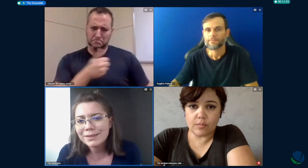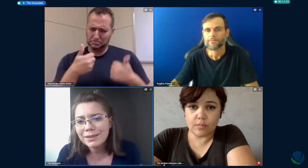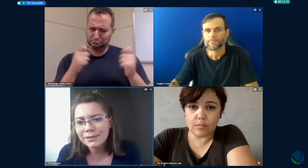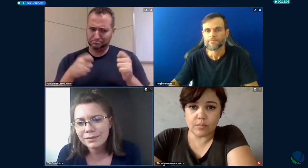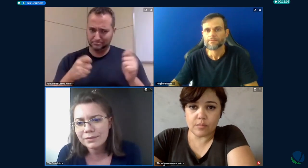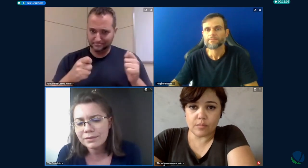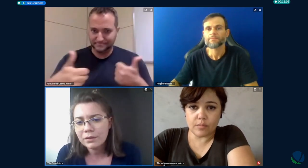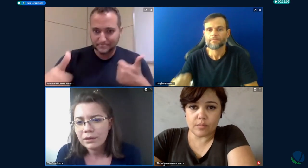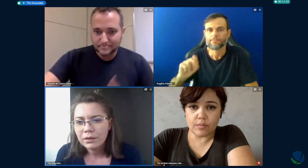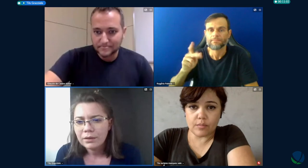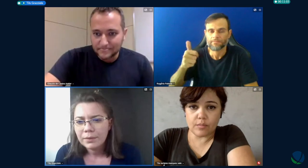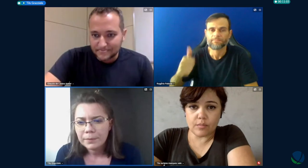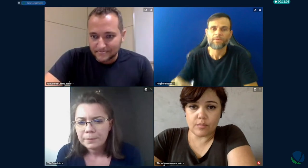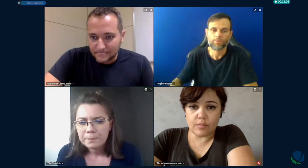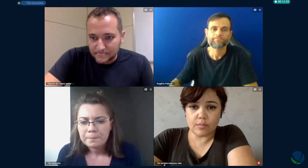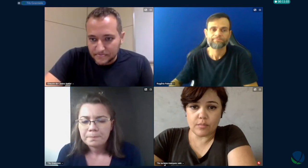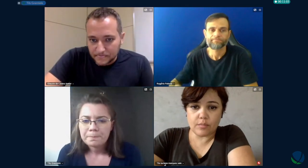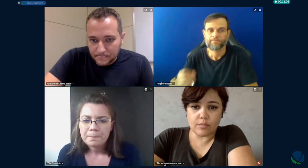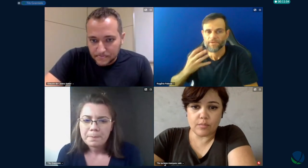suas pesquisas.